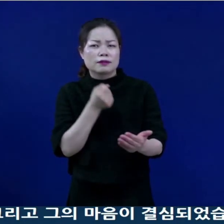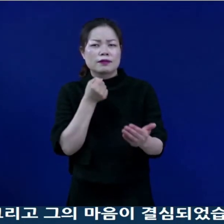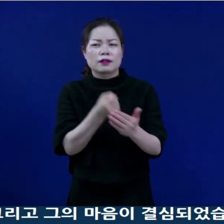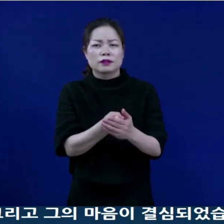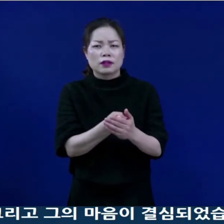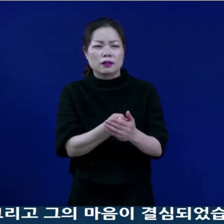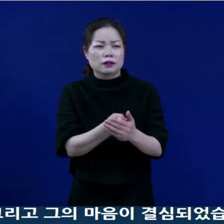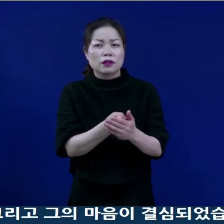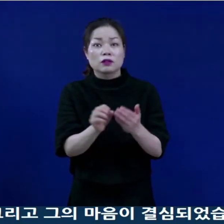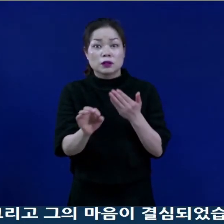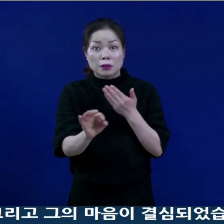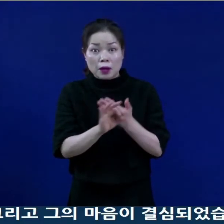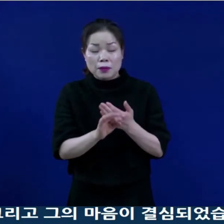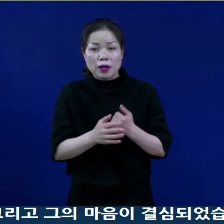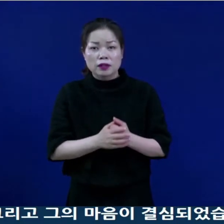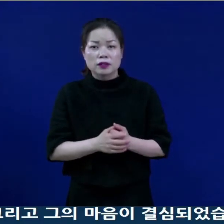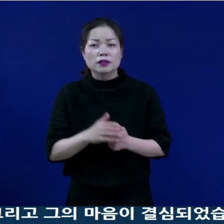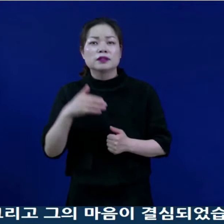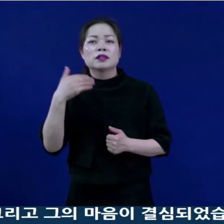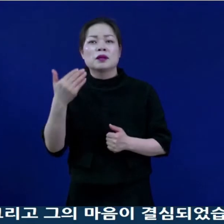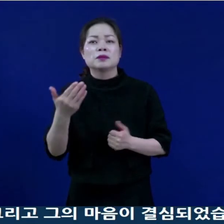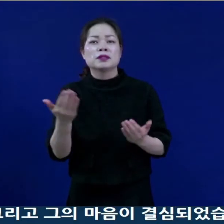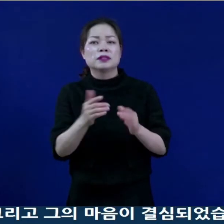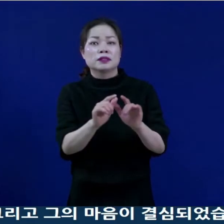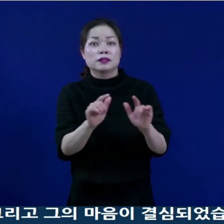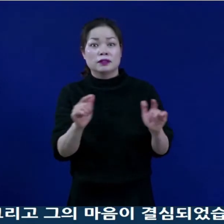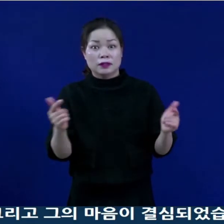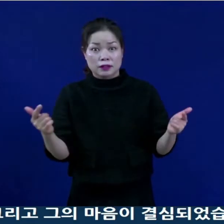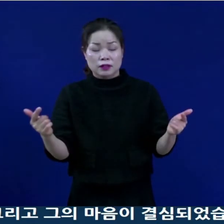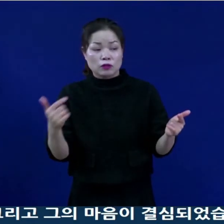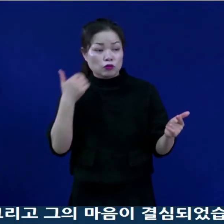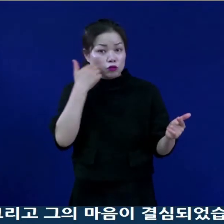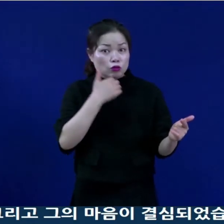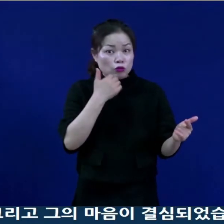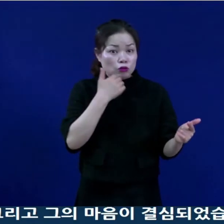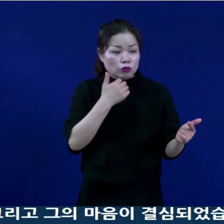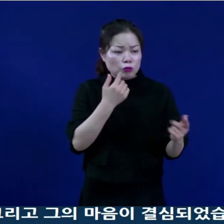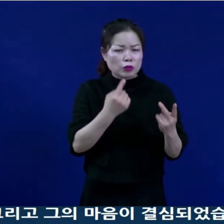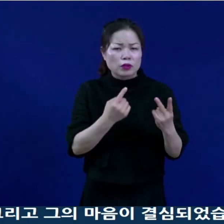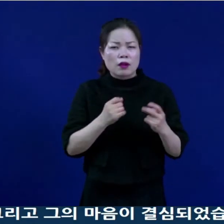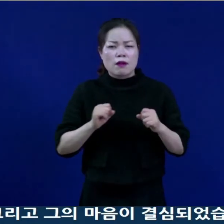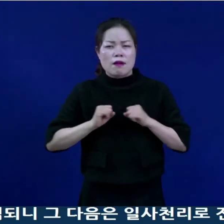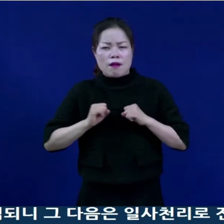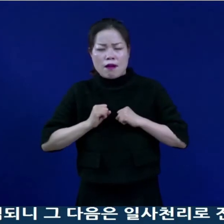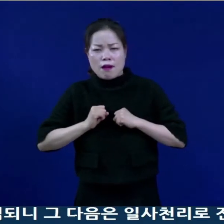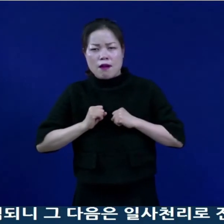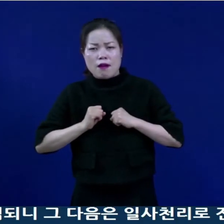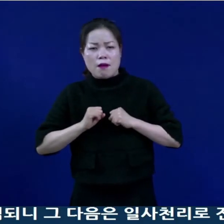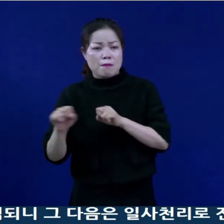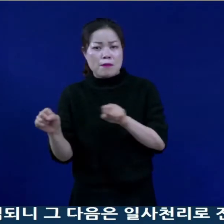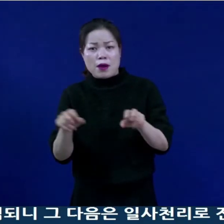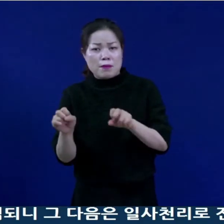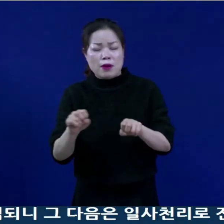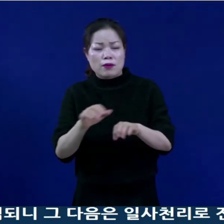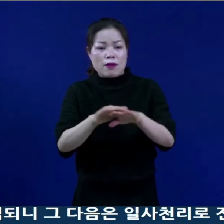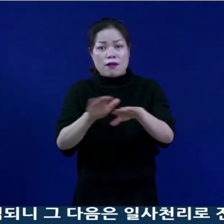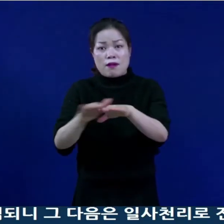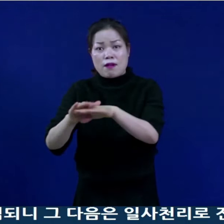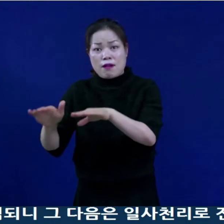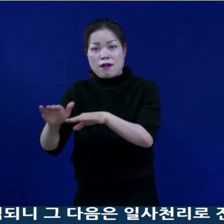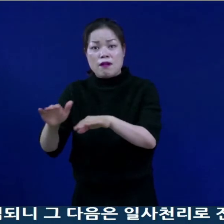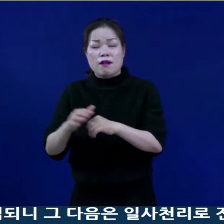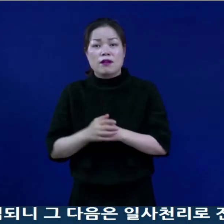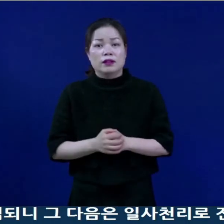작정하고 결심하면요, 그 다음의 일들은 누구보다 열심을 가지고 일사천리로 그 모든 것들을